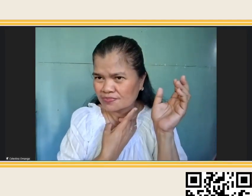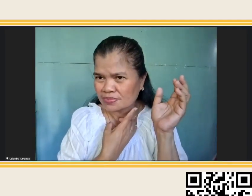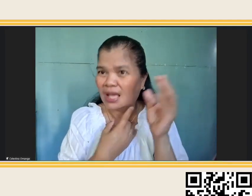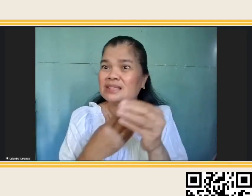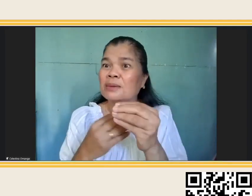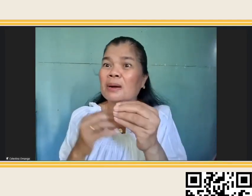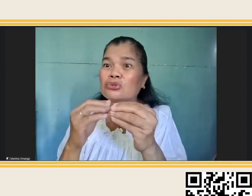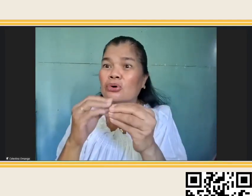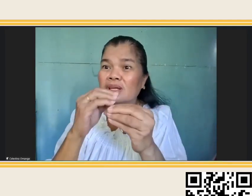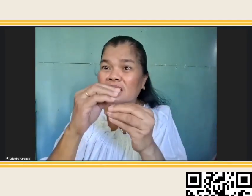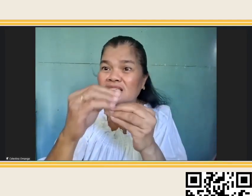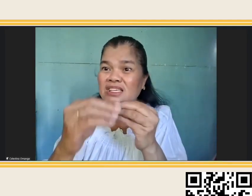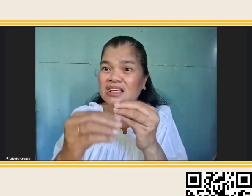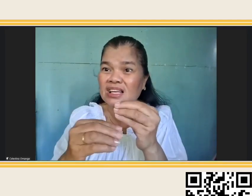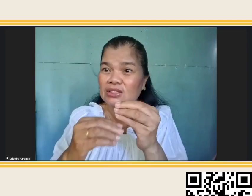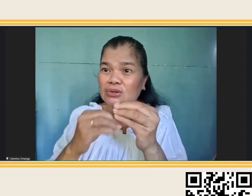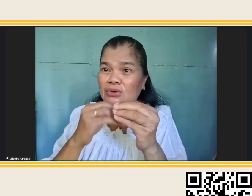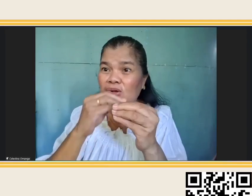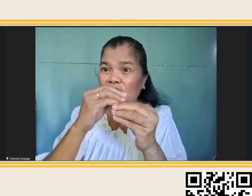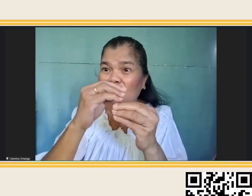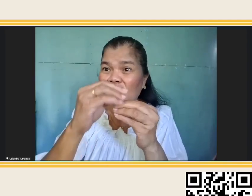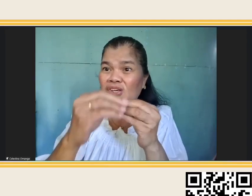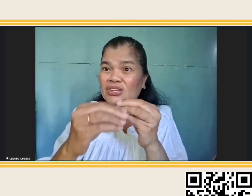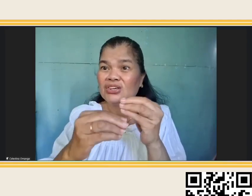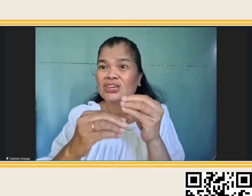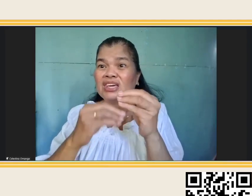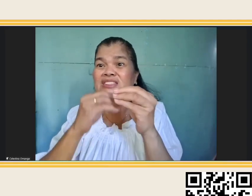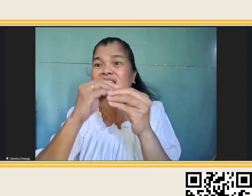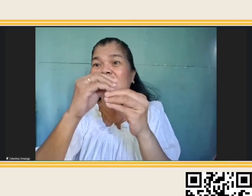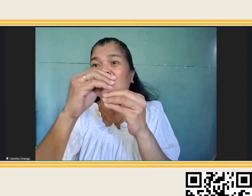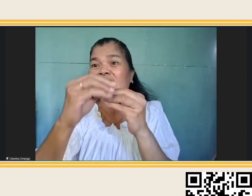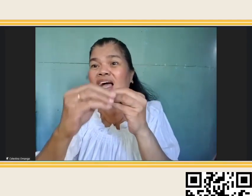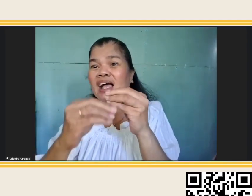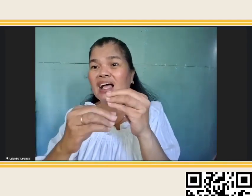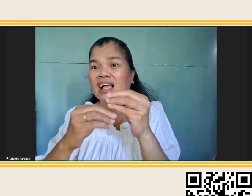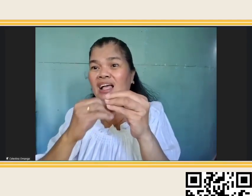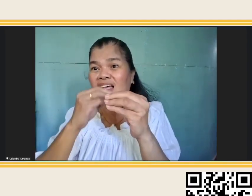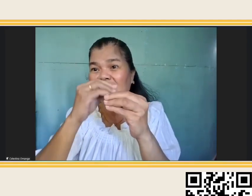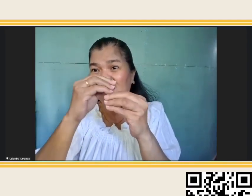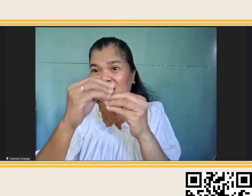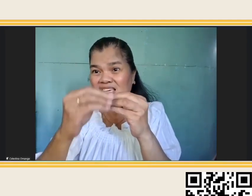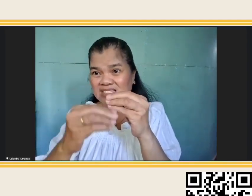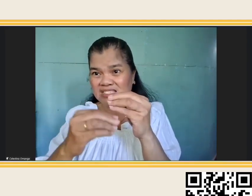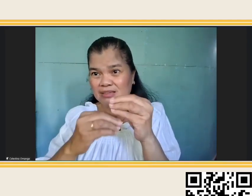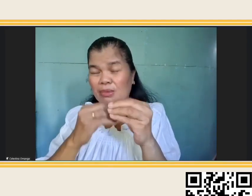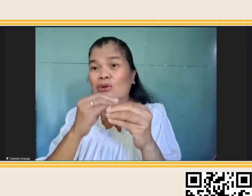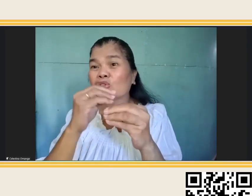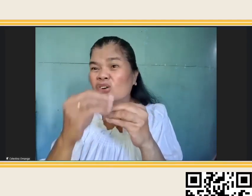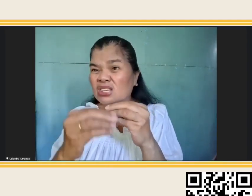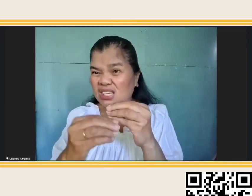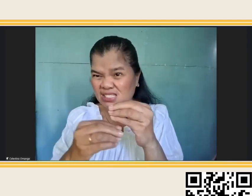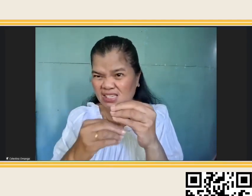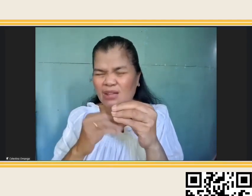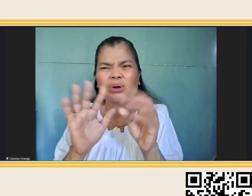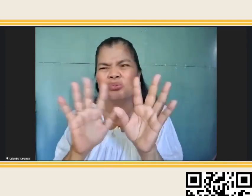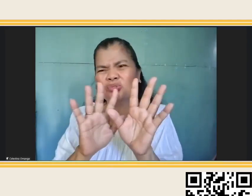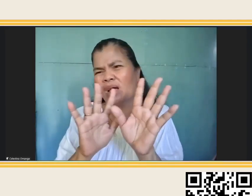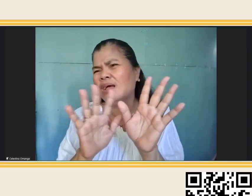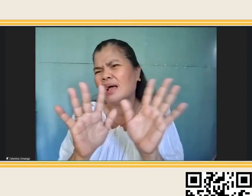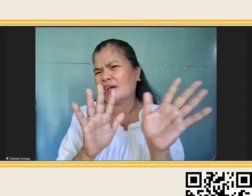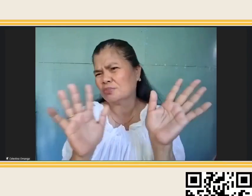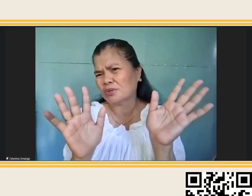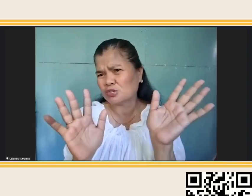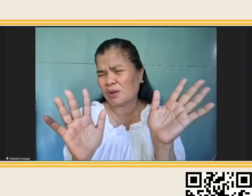bastos. Ay, isa pang torrid kissing, ganito. Kiss din yan, ha? Kiss. Pero torrid kissing yan. Huwag